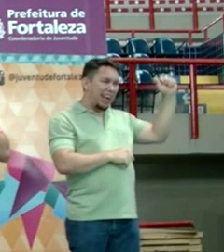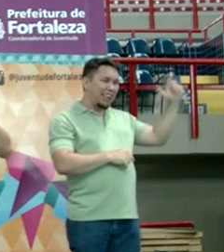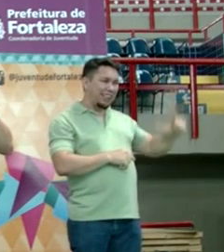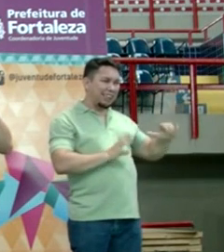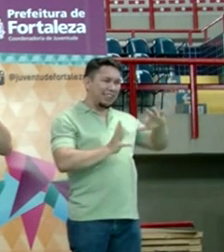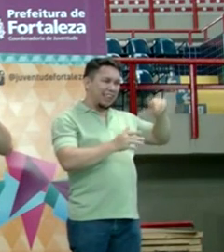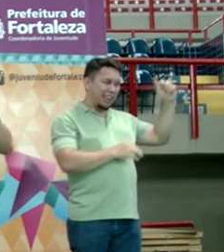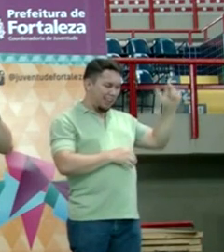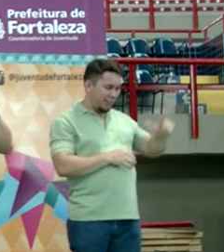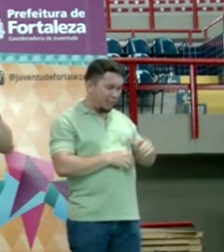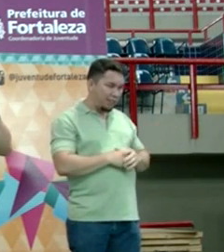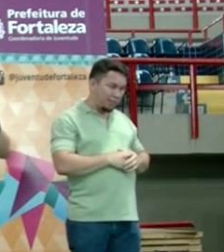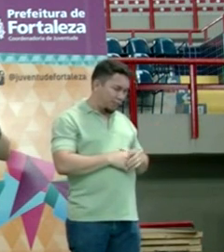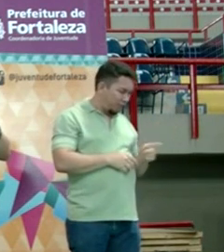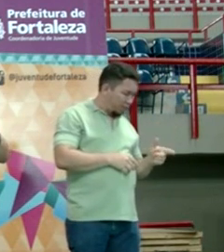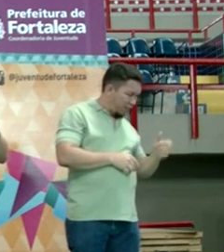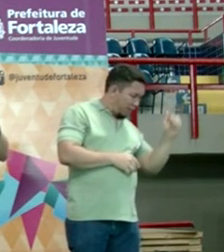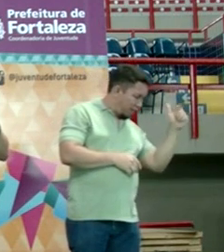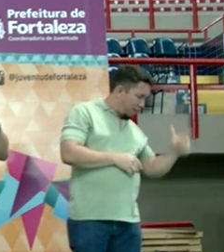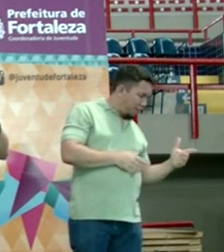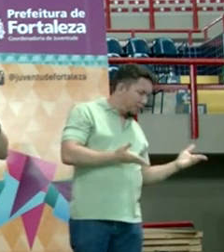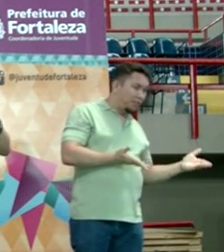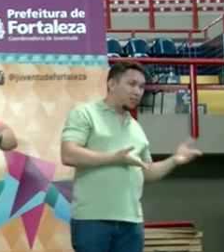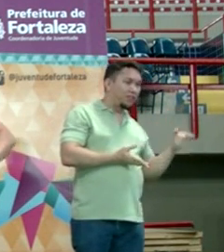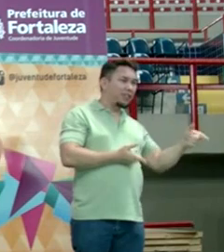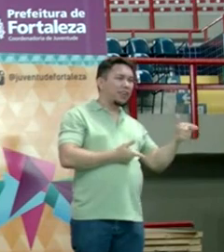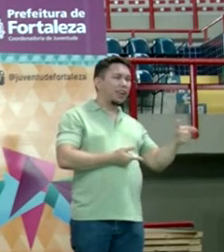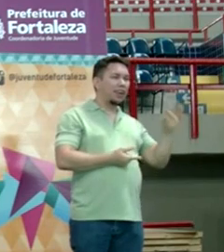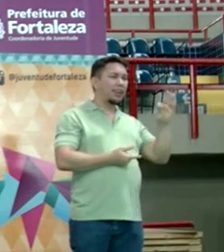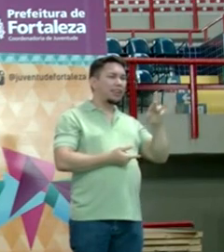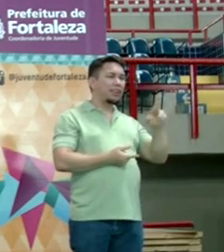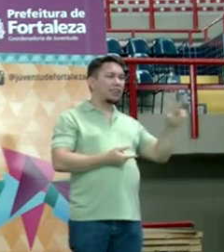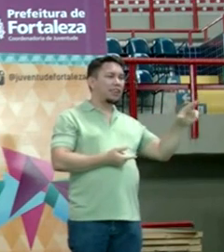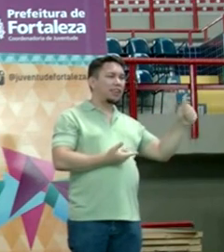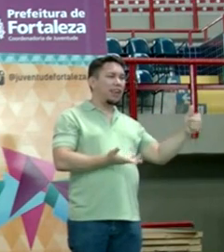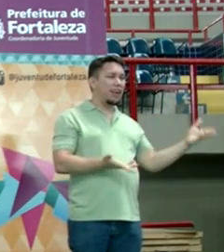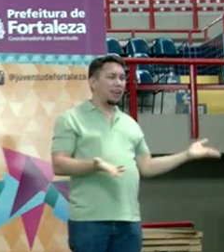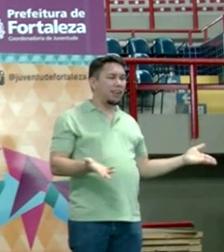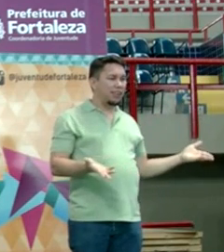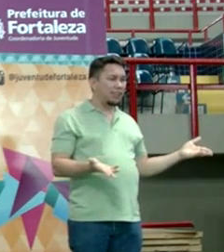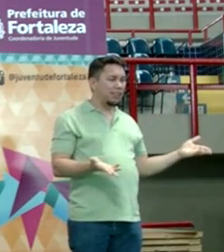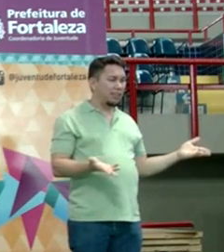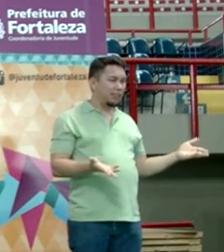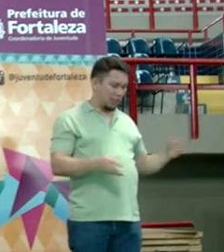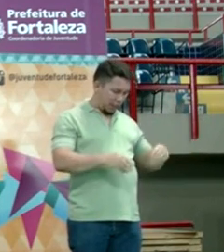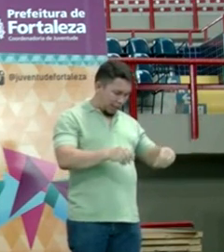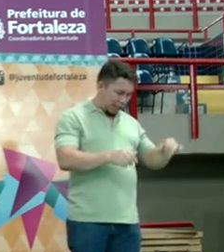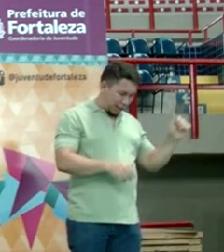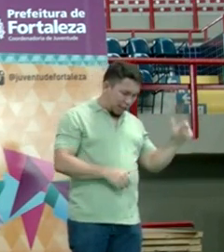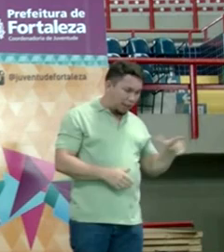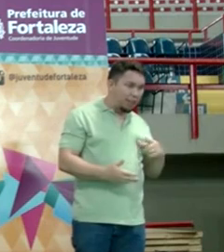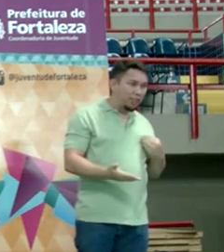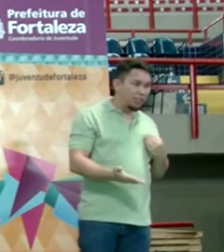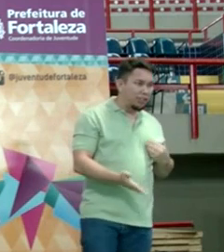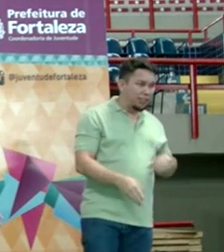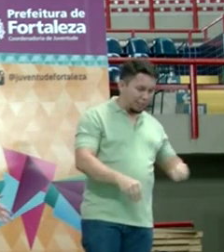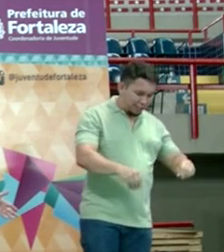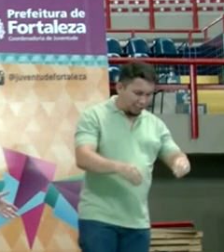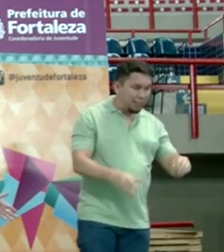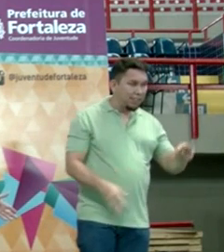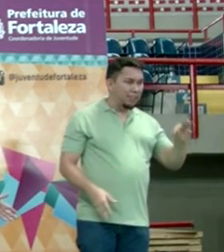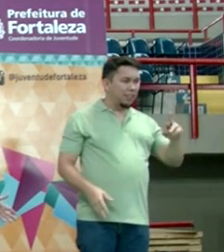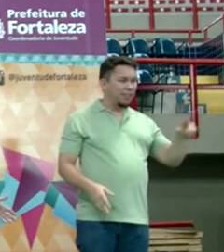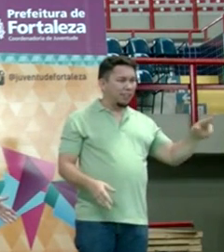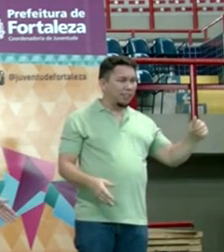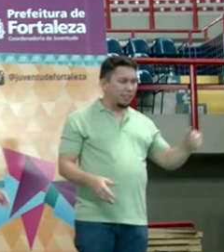sabe. Mas como é que eu ia saber se a Terra é azul, se o nome do planeta é Terra? Eu nunca vi Terra azul. Não